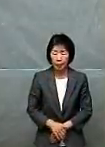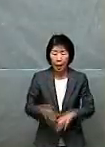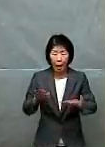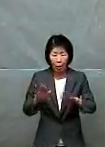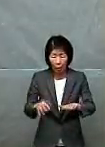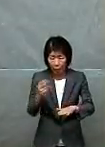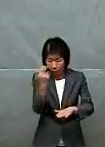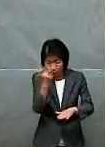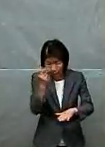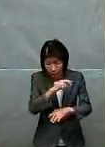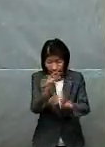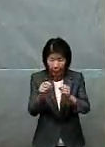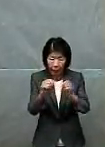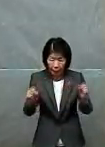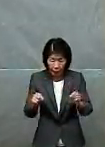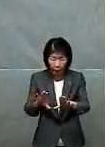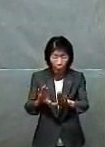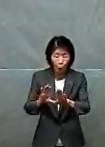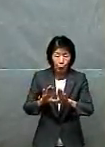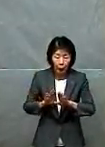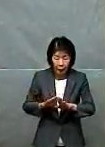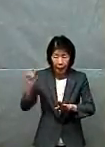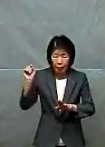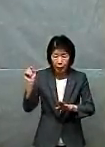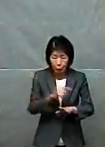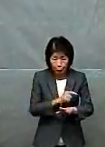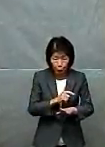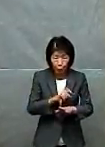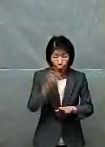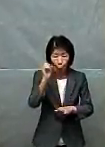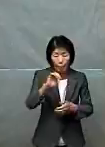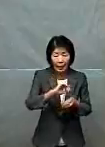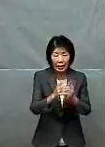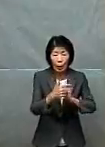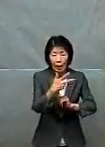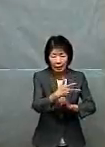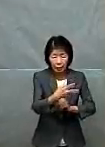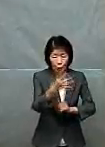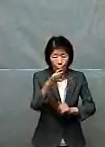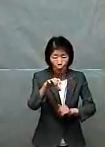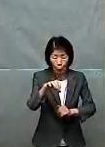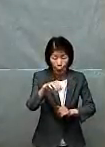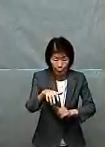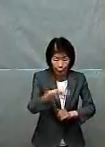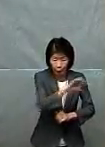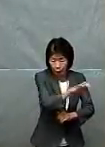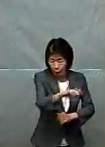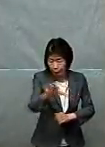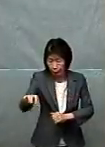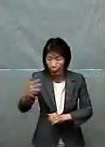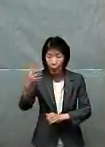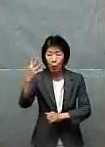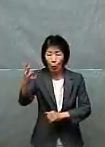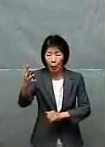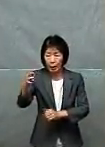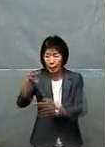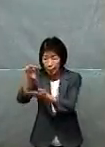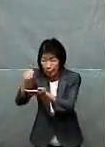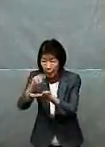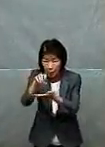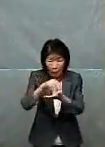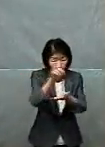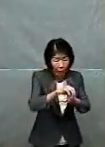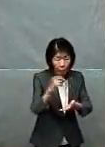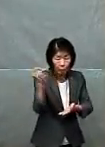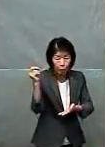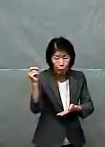の検査結果を受けてすぐに尾花沢市内の4カ所からコシ油を採取し、すぐに